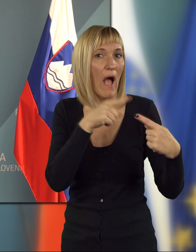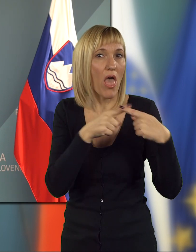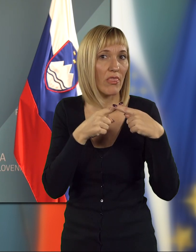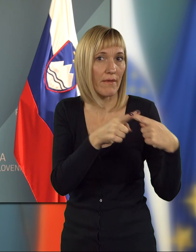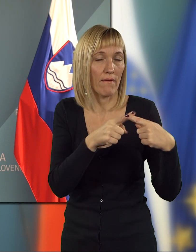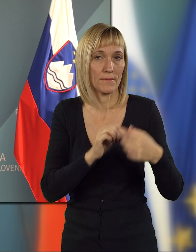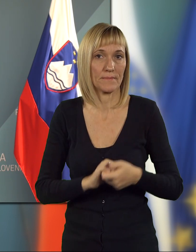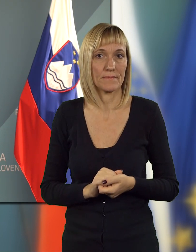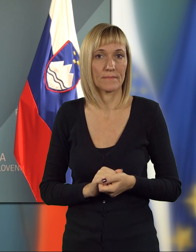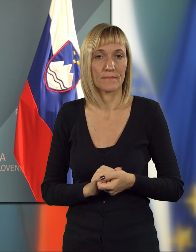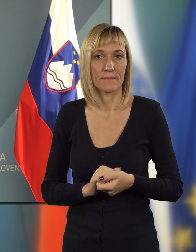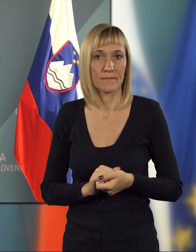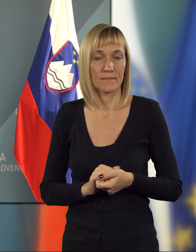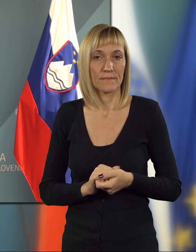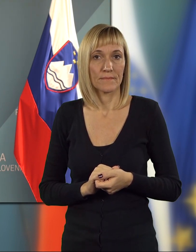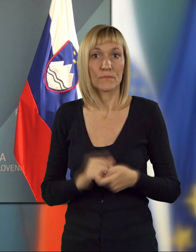Hvala.